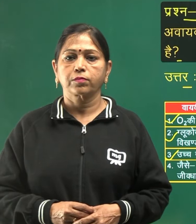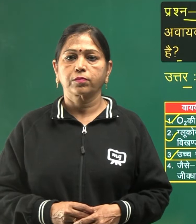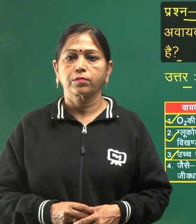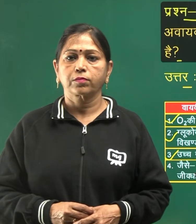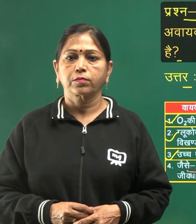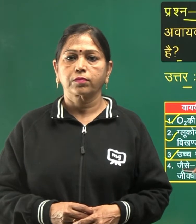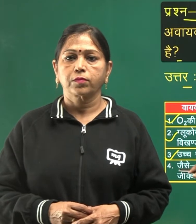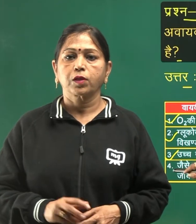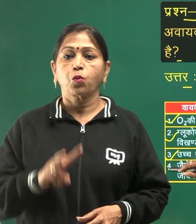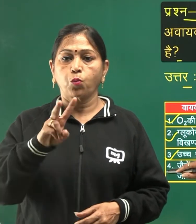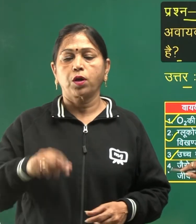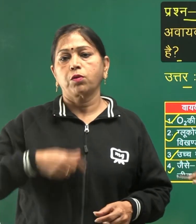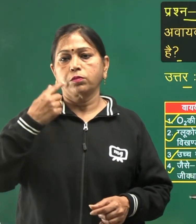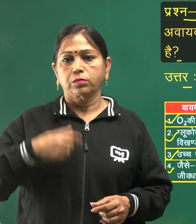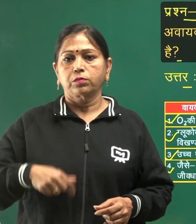वायवीय श्वसन जैसे